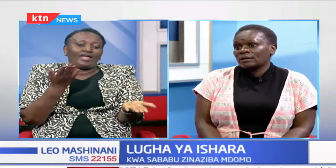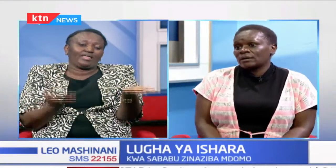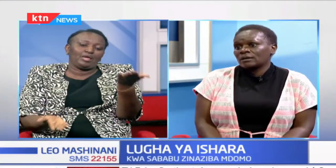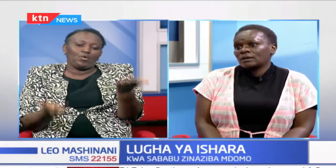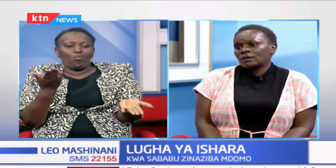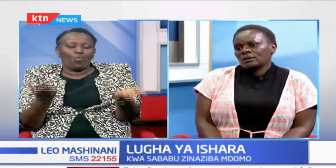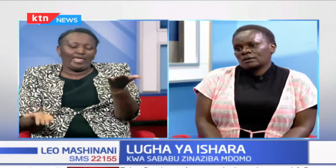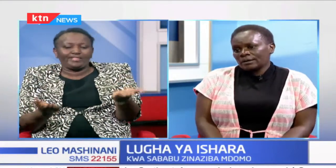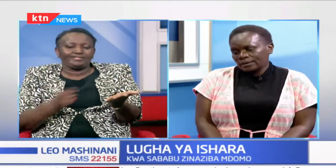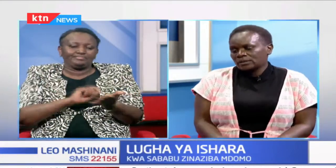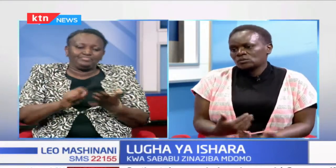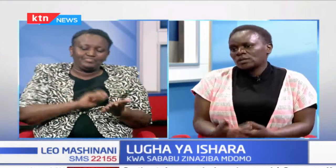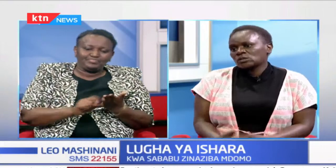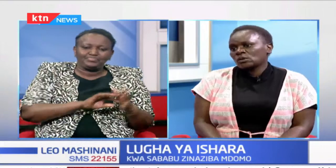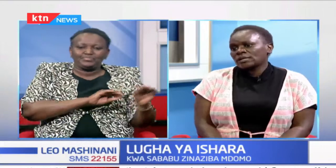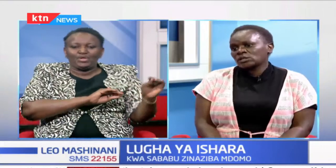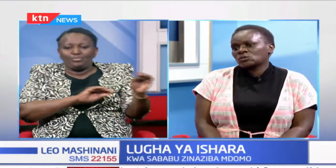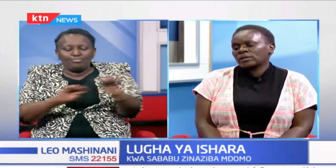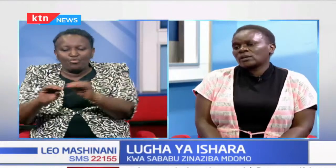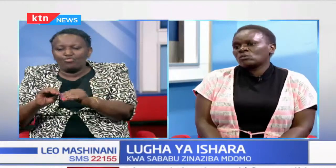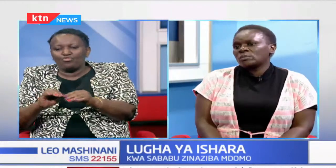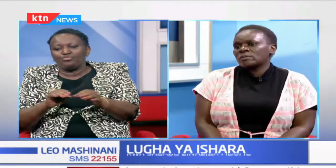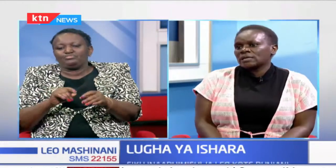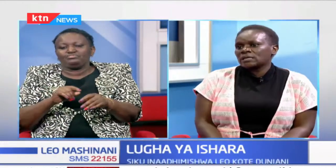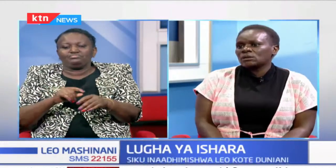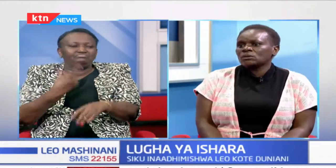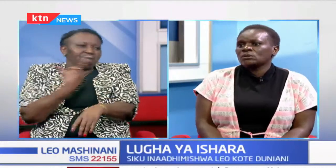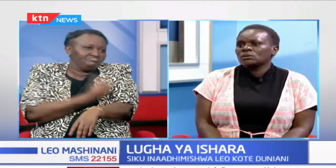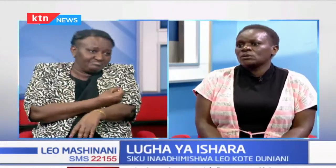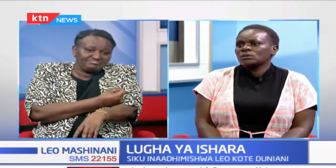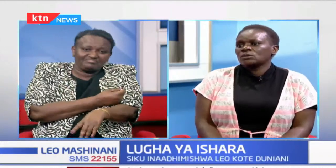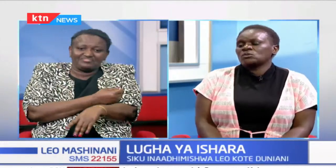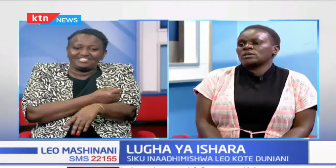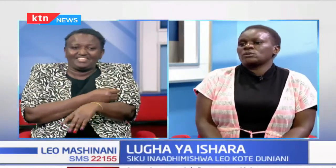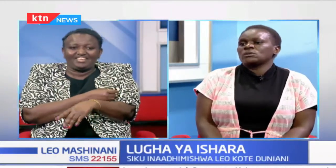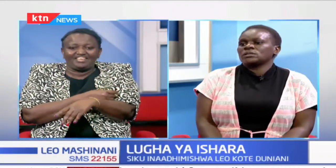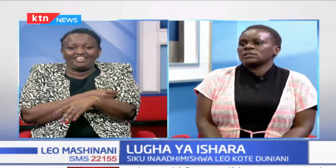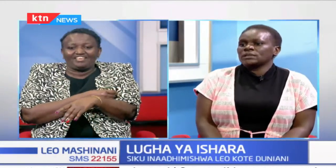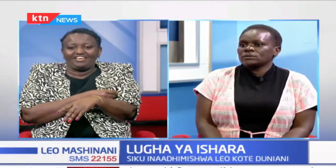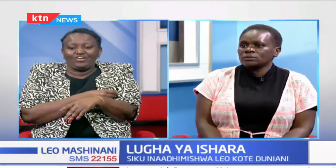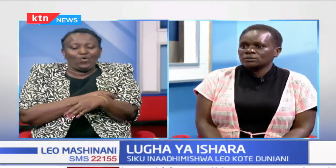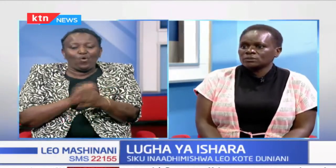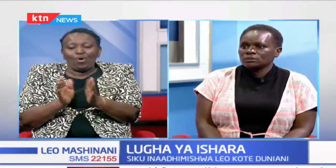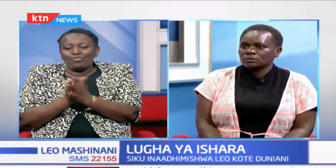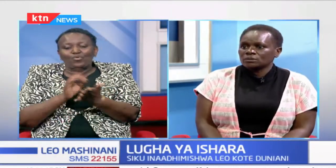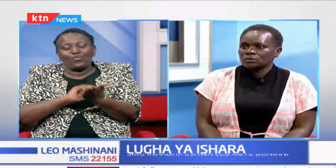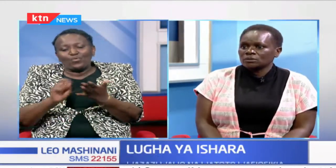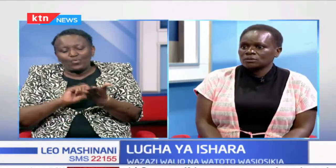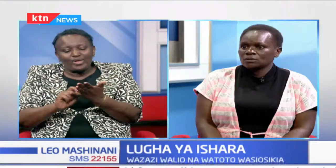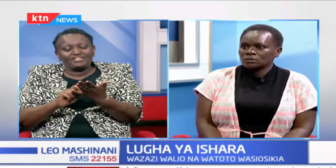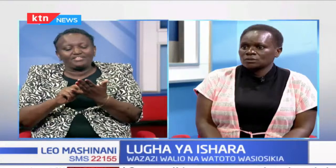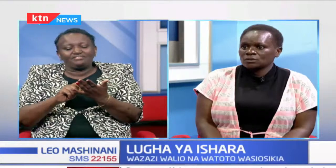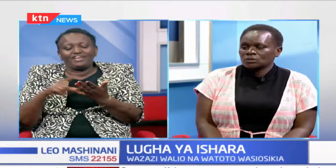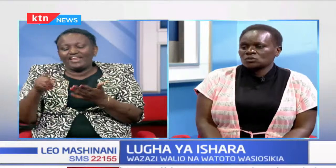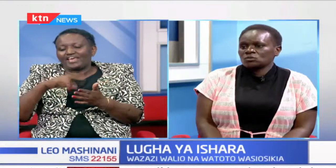naelewa. Mm-hmm. Aya, tukasungesha, tukaenda kupima kilo, tukadungwa shindano,